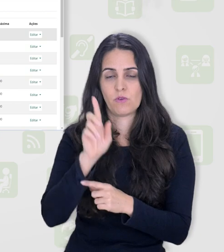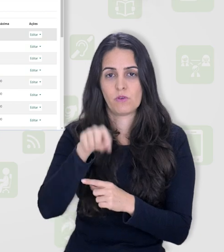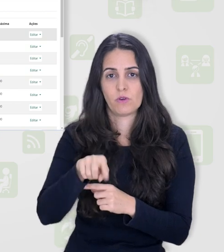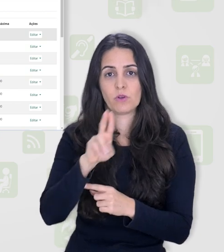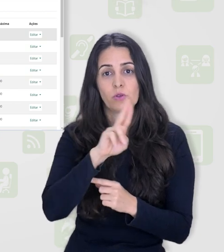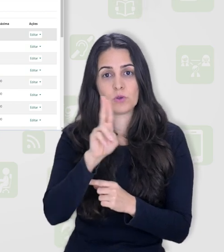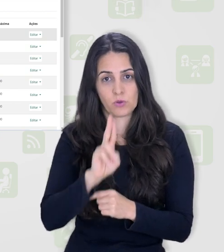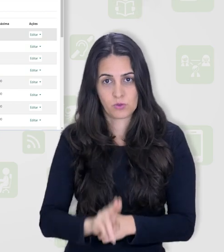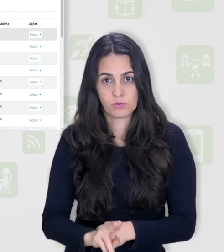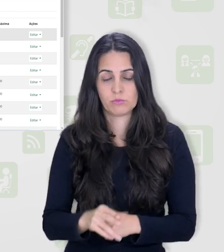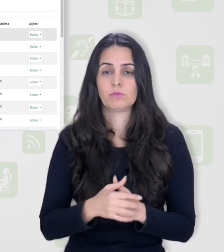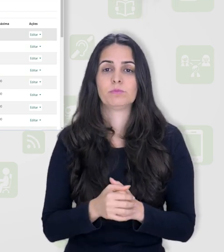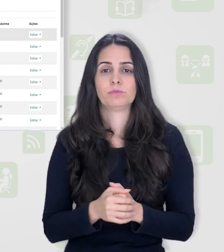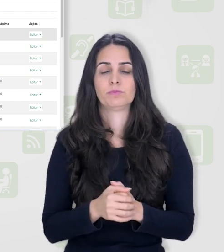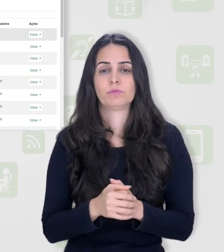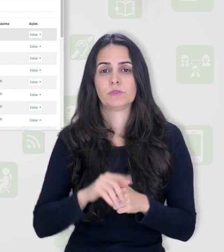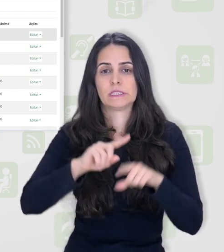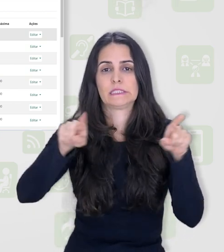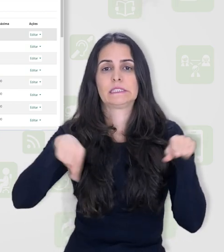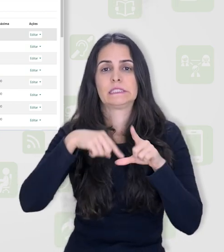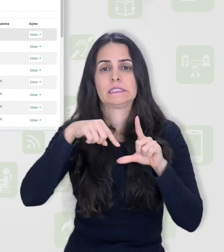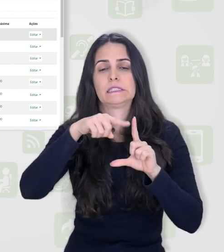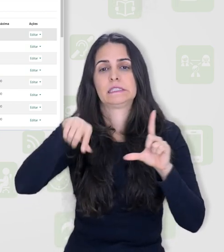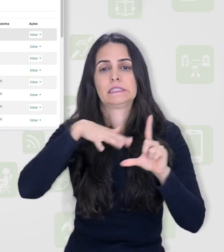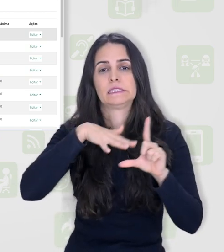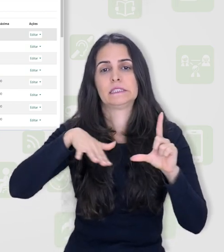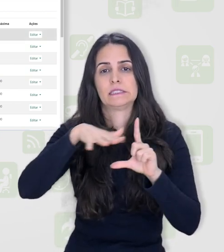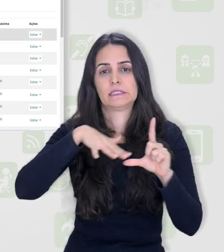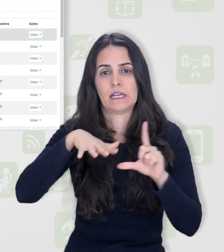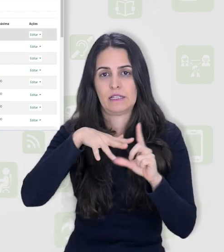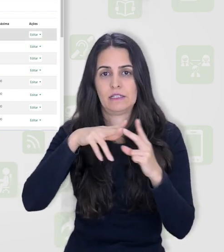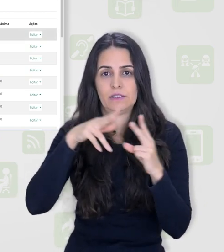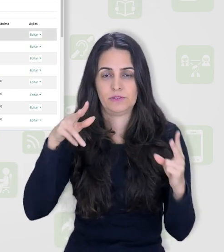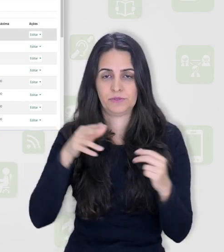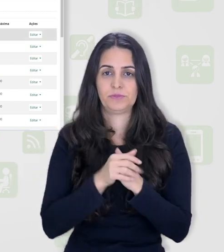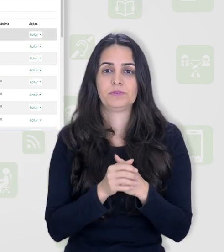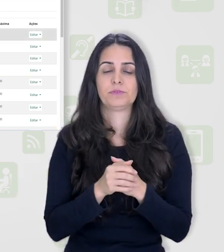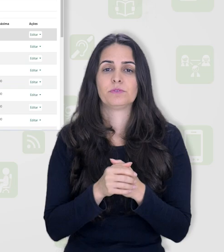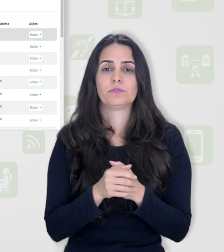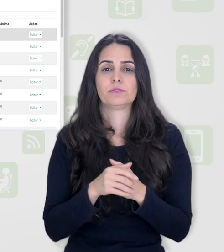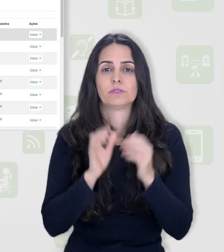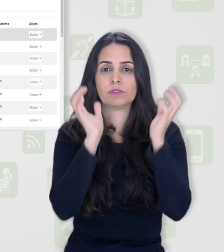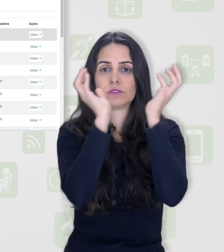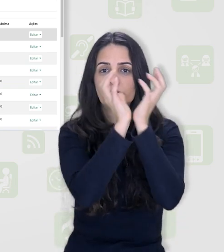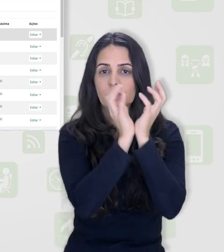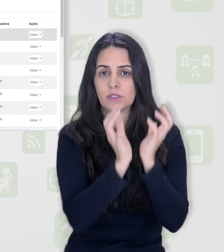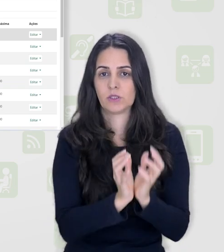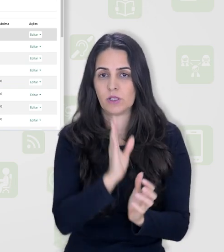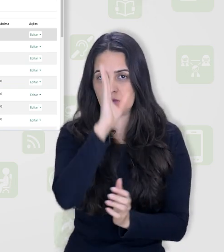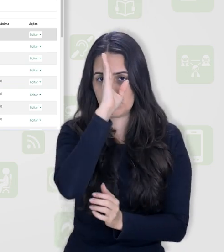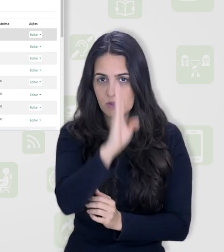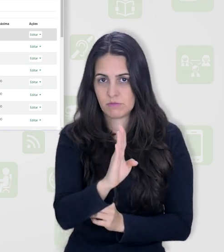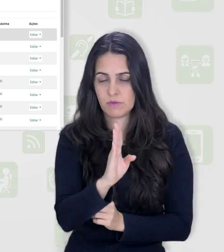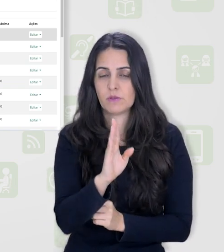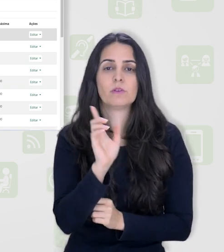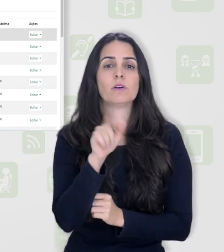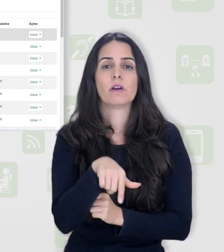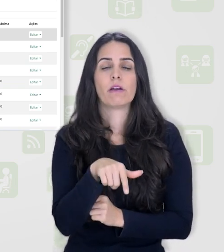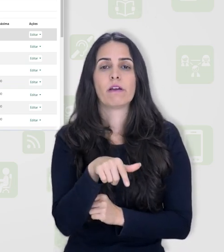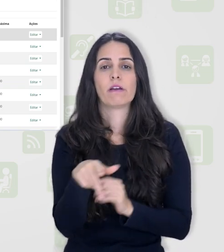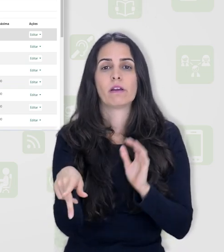ó tutoriais se for é o nome da sala então estou nessa sala então essa categoria principal aqui